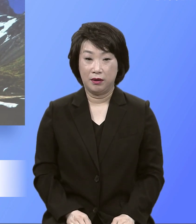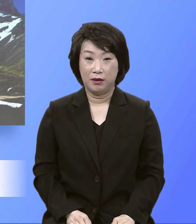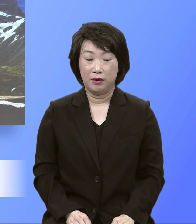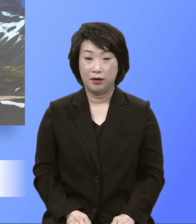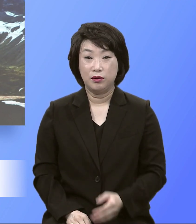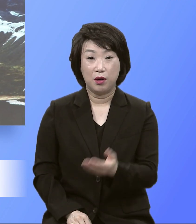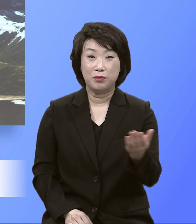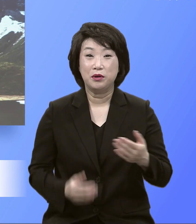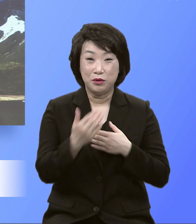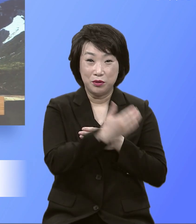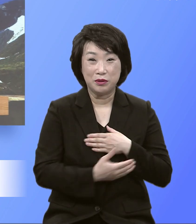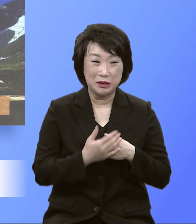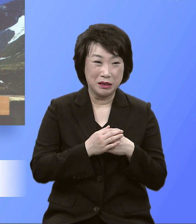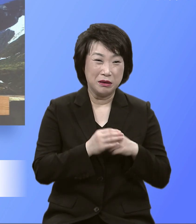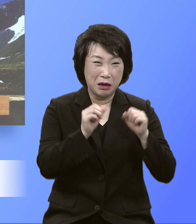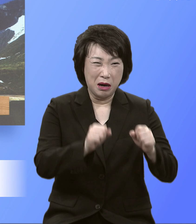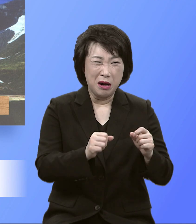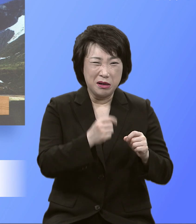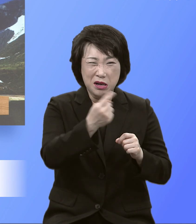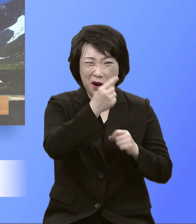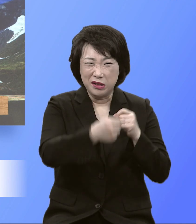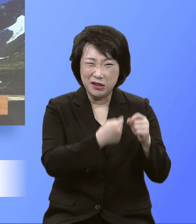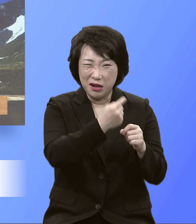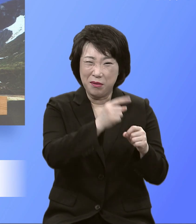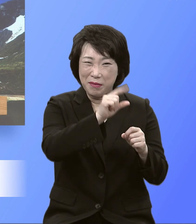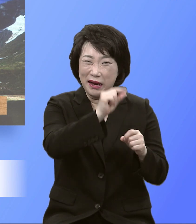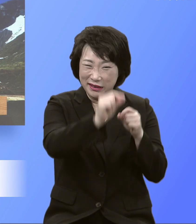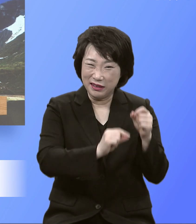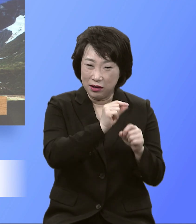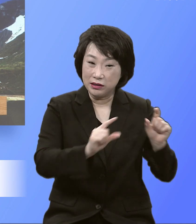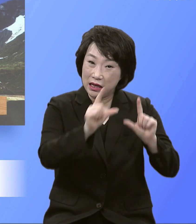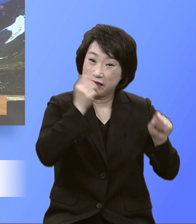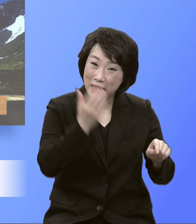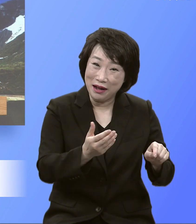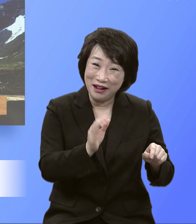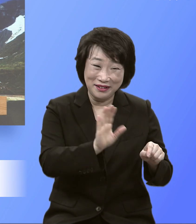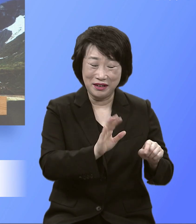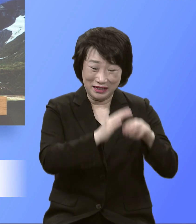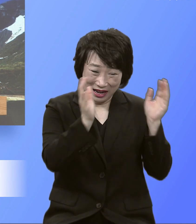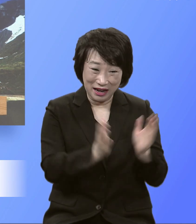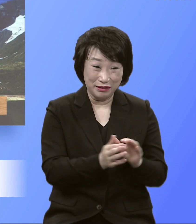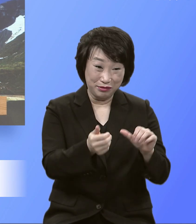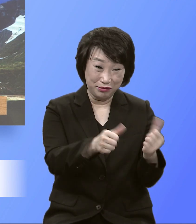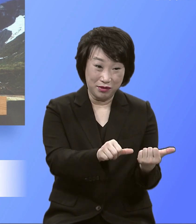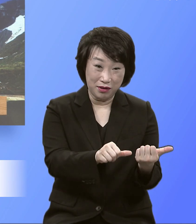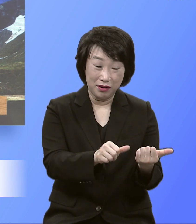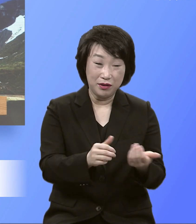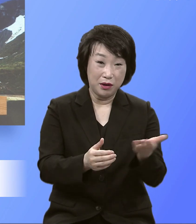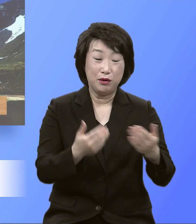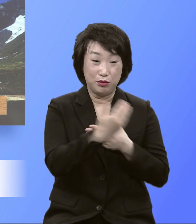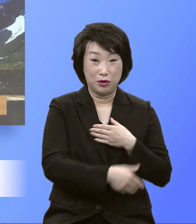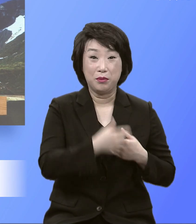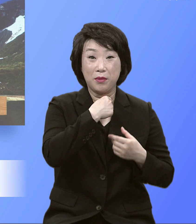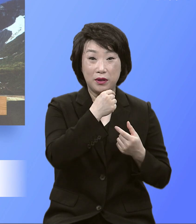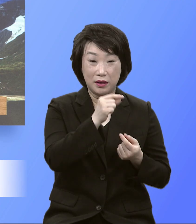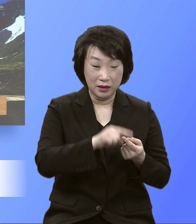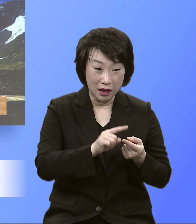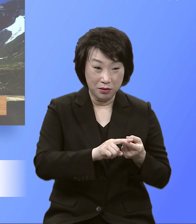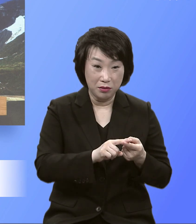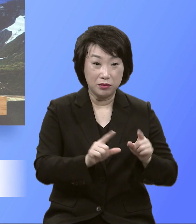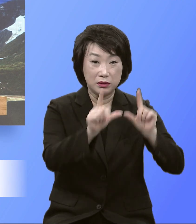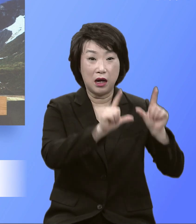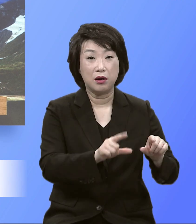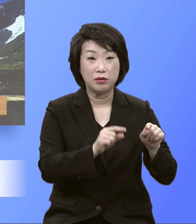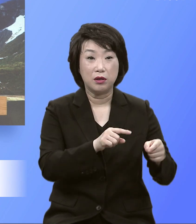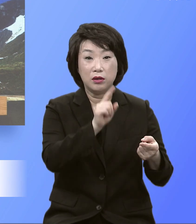육신이 천년만년 사는 사람 봤습니까? 다 죽지요. 그래서 육신이 편한 대로 살.